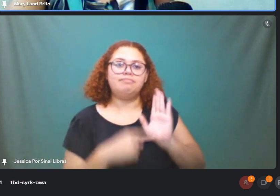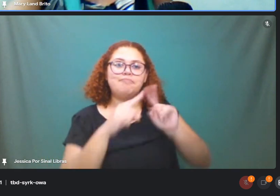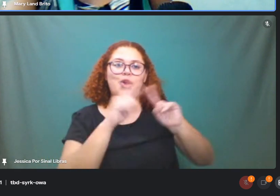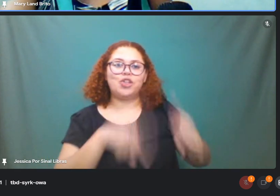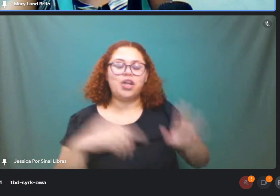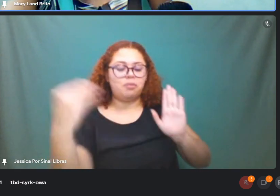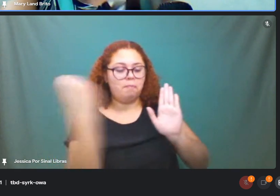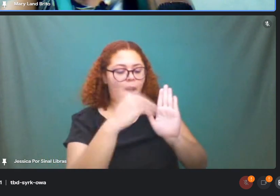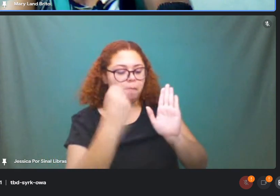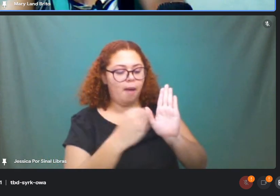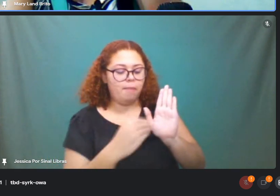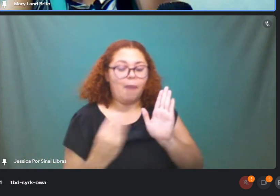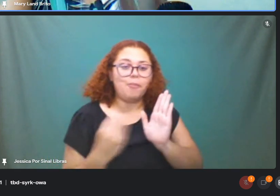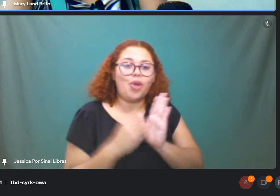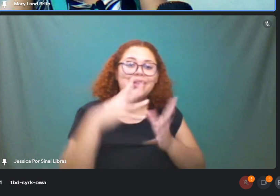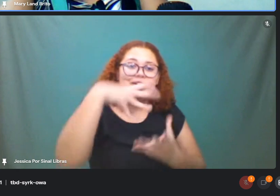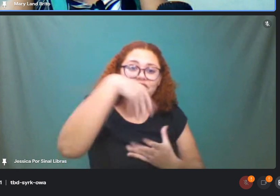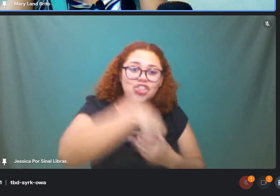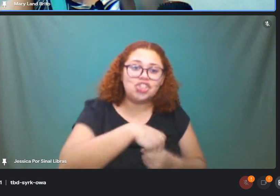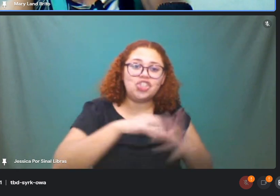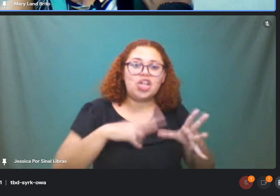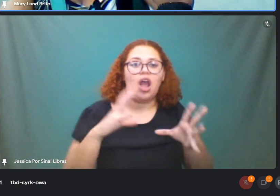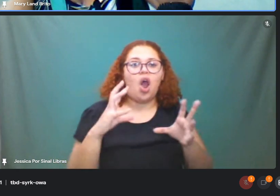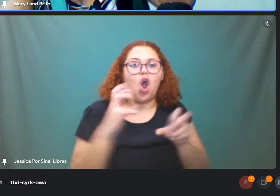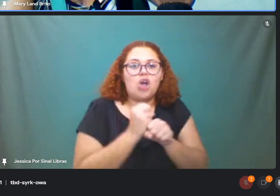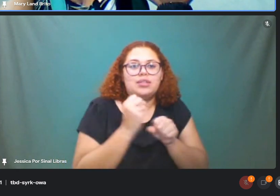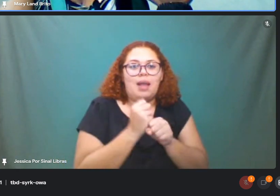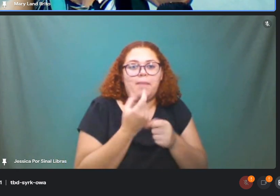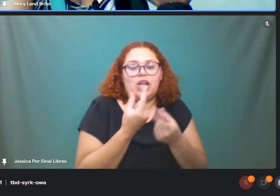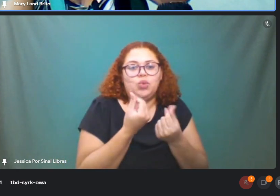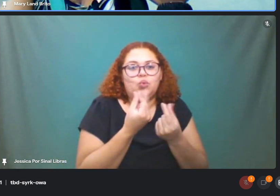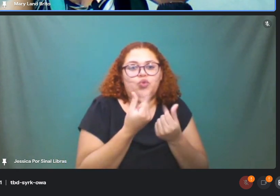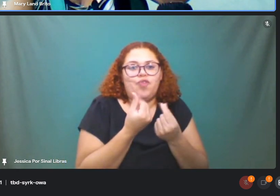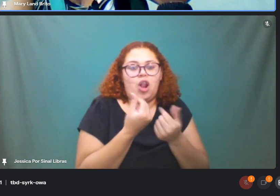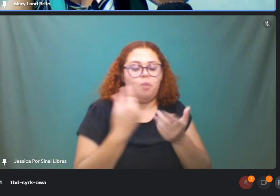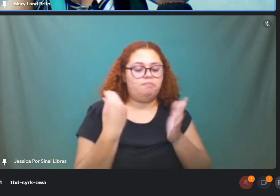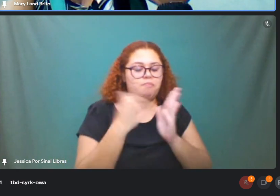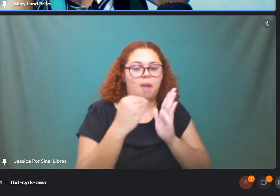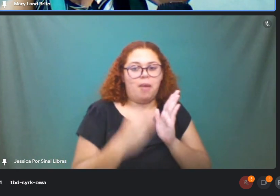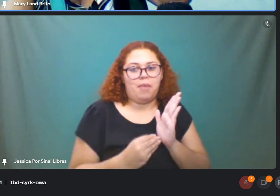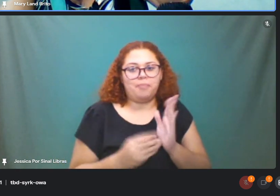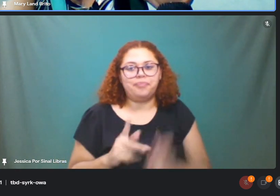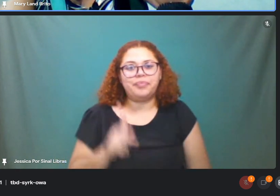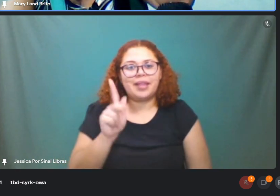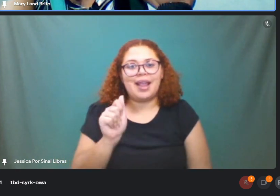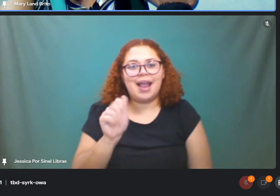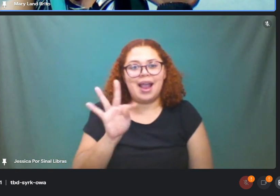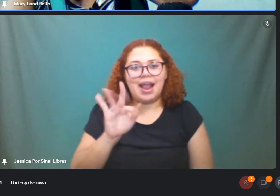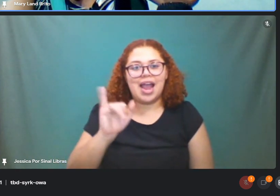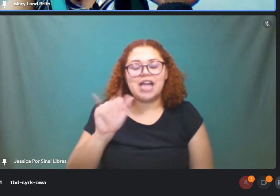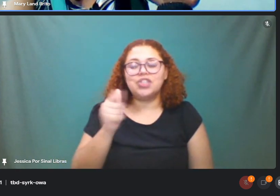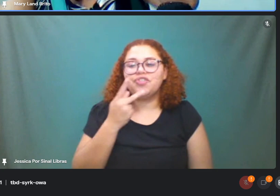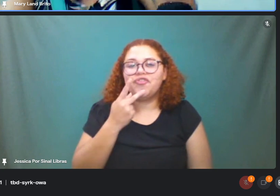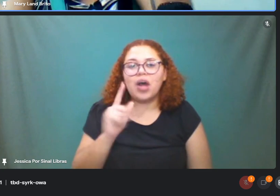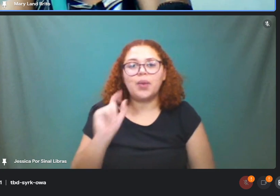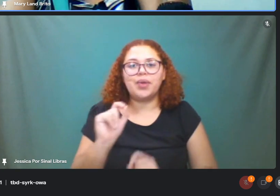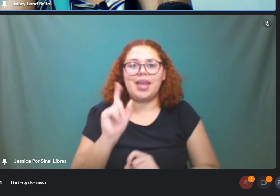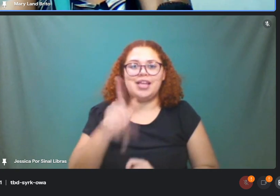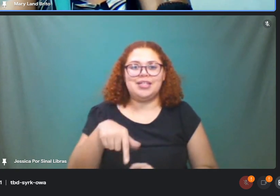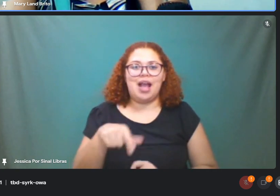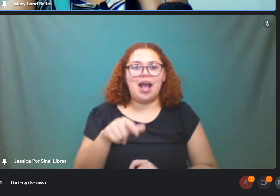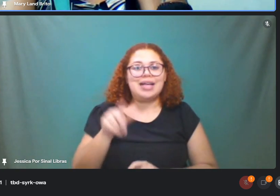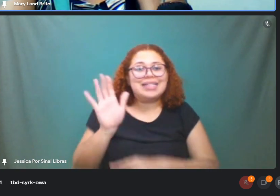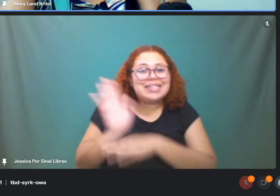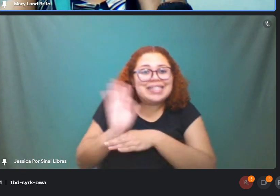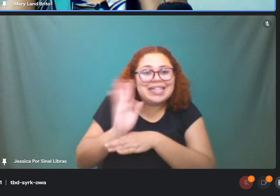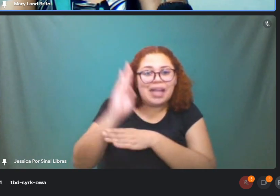no orçamento de vocês. A Kátia bem trouxe aqui que foi a luta para que o cinema brasileiro tivesse legenda, porque para muita gente era... Para que